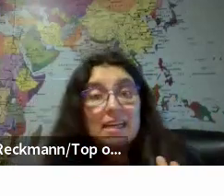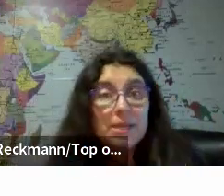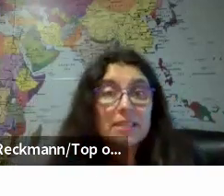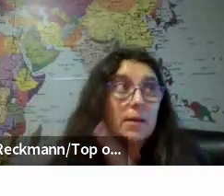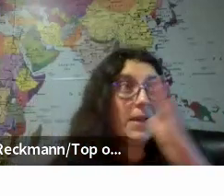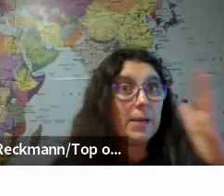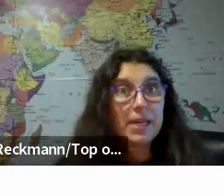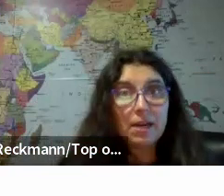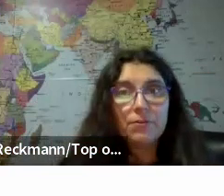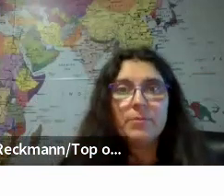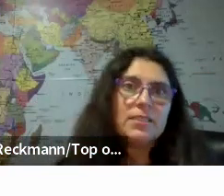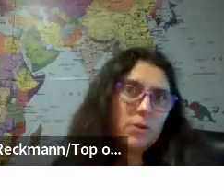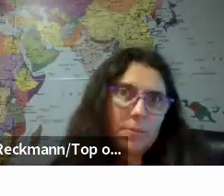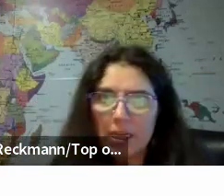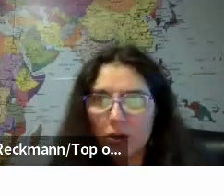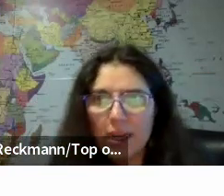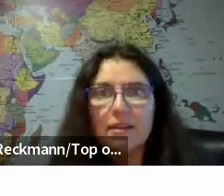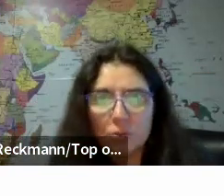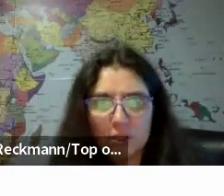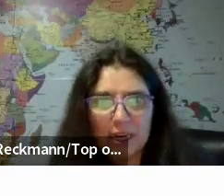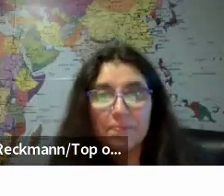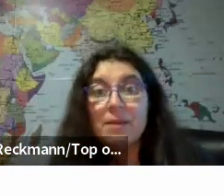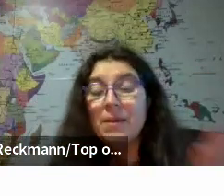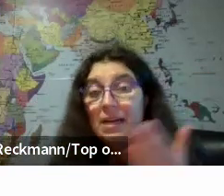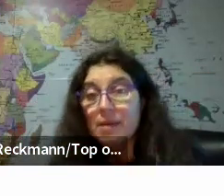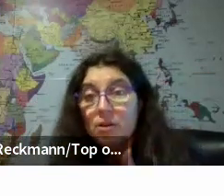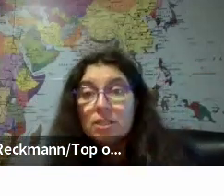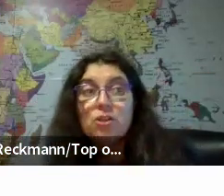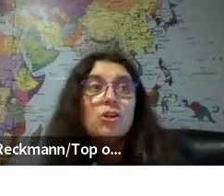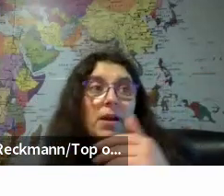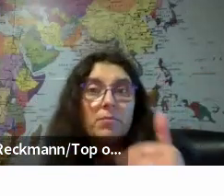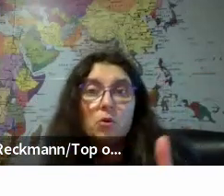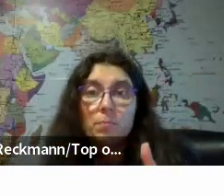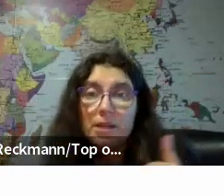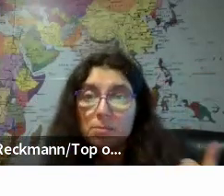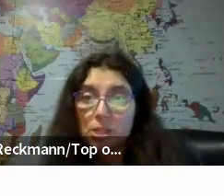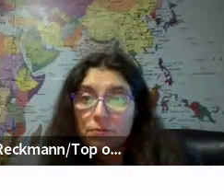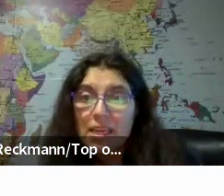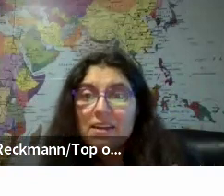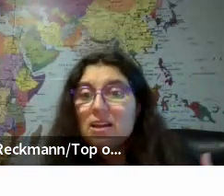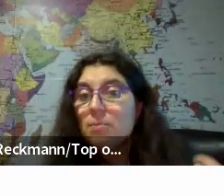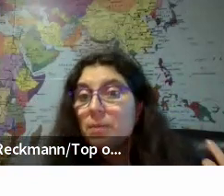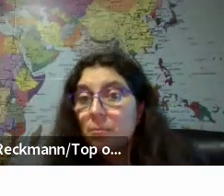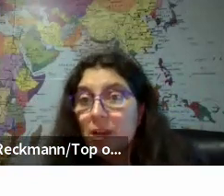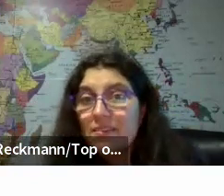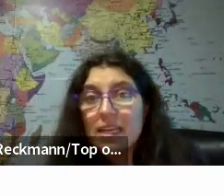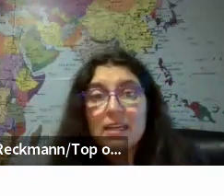¿Qué herramientas? Para aspirar la alfombra necesito una aspiradora industrial. Para limpiar los escritorios, un paño de microfibra, limpio